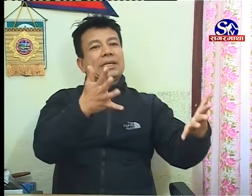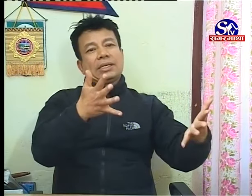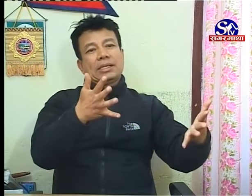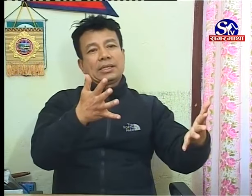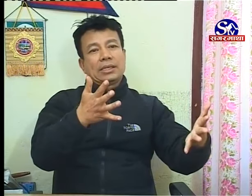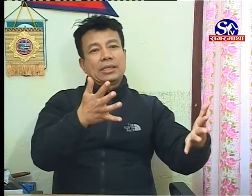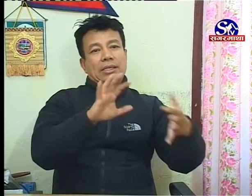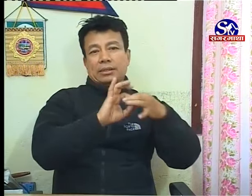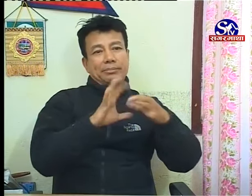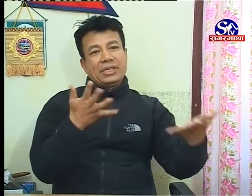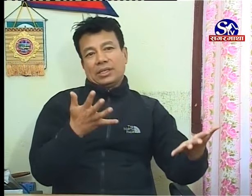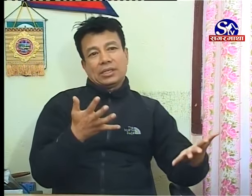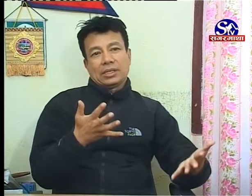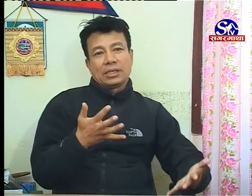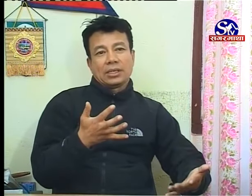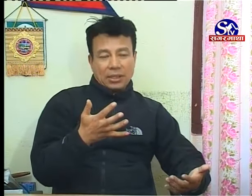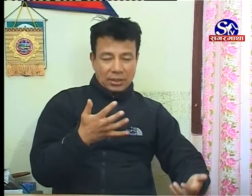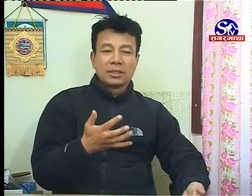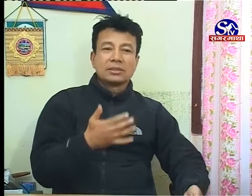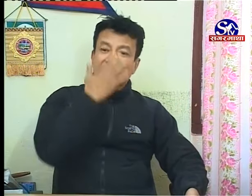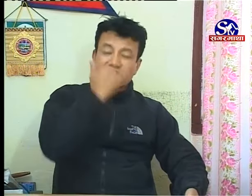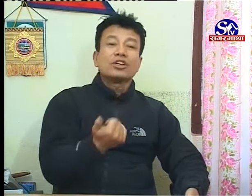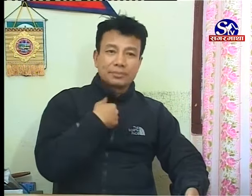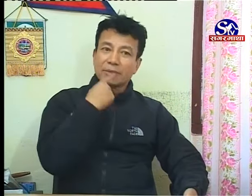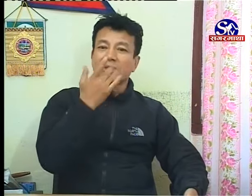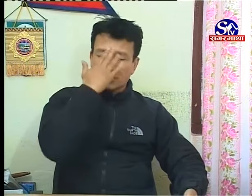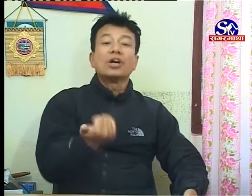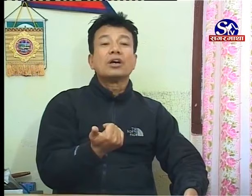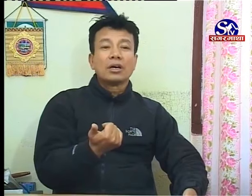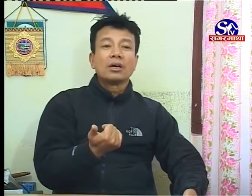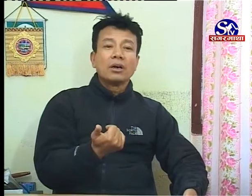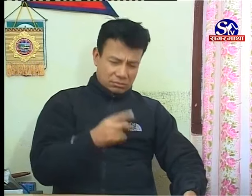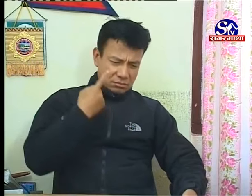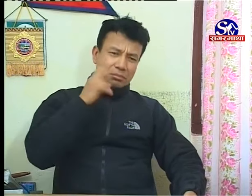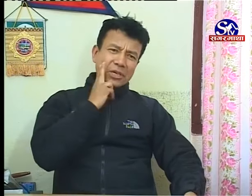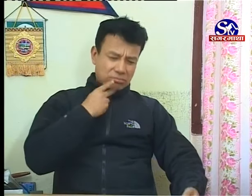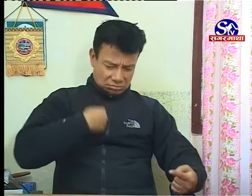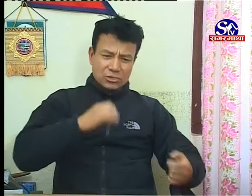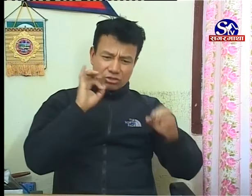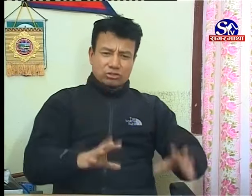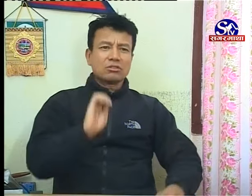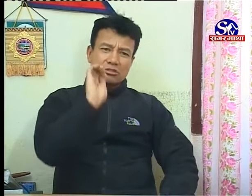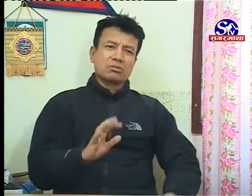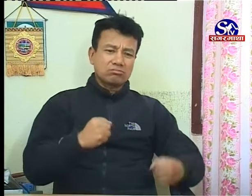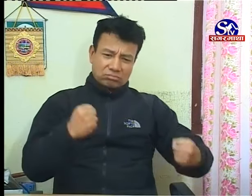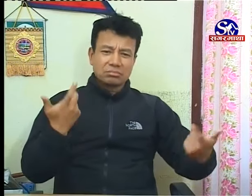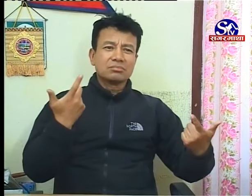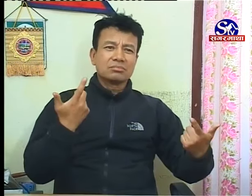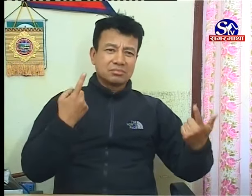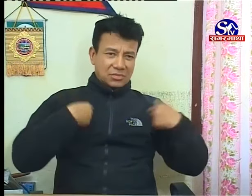जस्तो अब बहिरा व्यक्तिले चाहिँ लाइसेन्स प्रयोग गर्न मिल्दैन किनभने सरकारी क्षेत्रबाट नै बहिराहरूको लागि लाइसेन्सको प्रावधान छैन भन्ने कुराहरू आउँछ। अनि